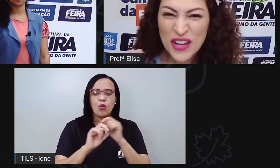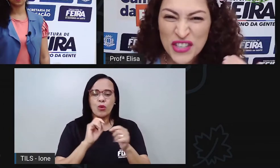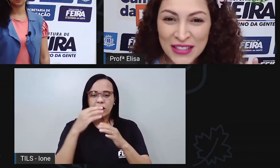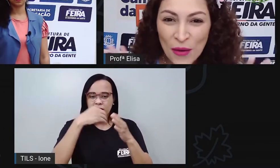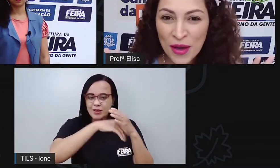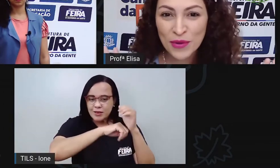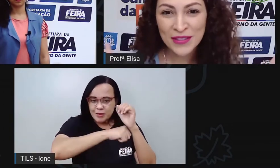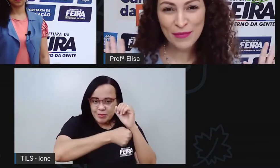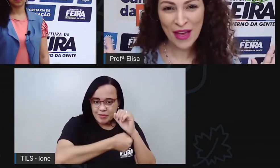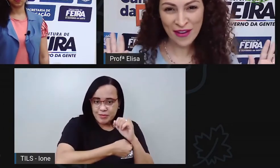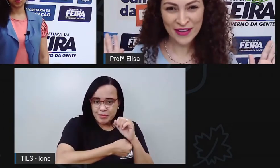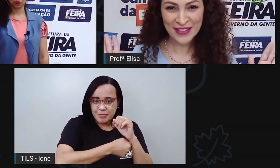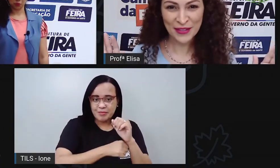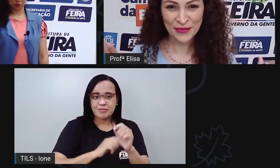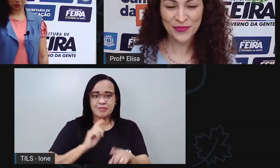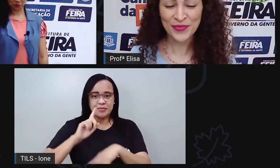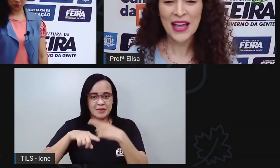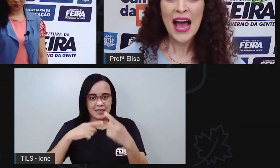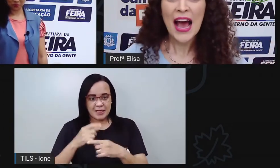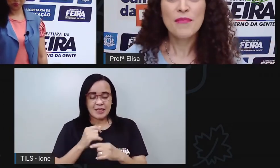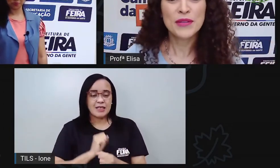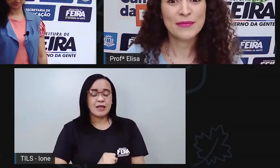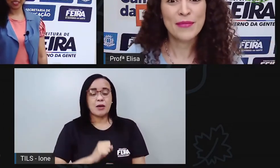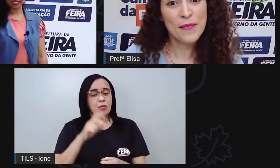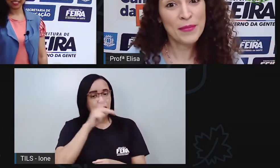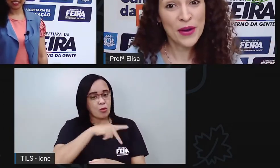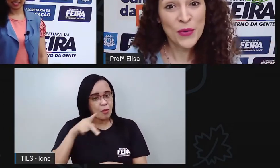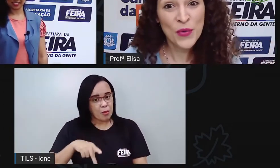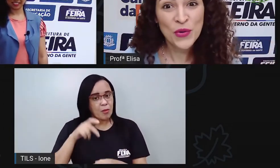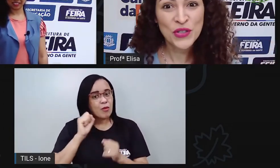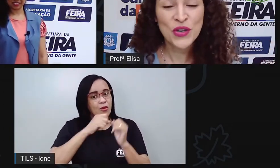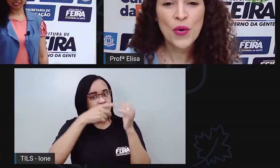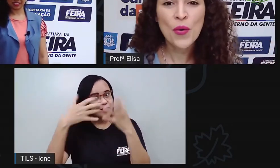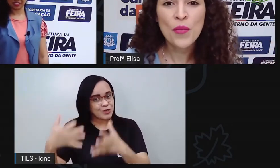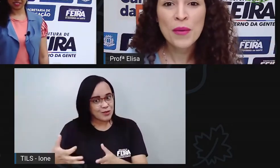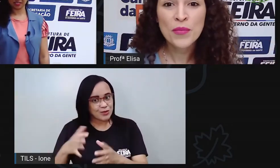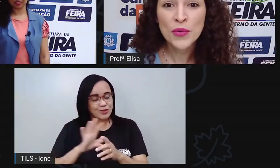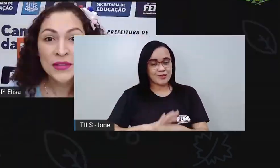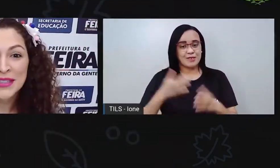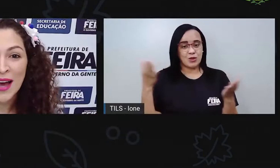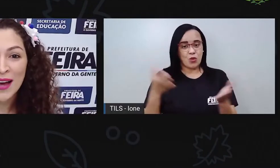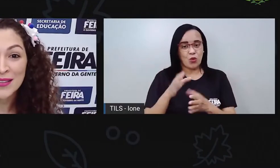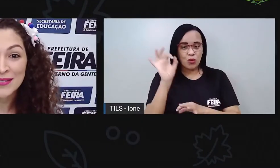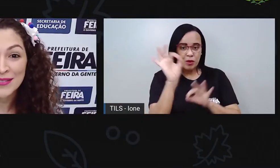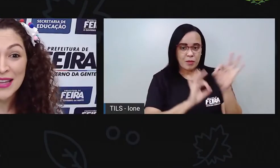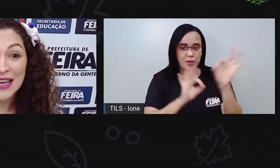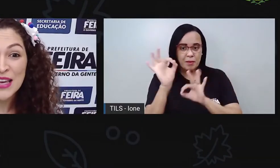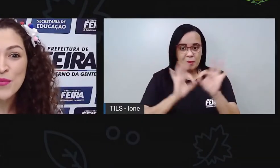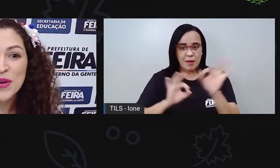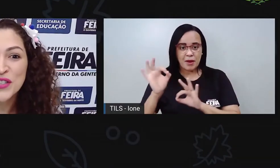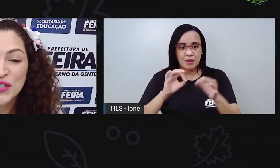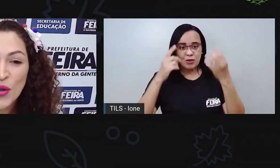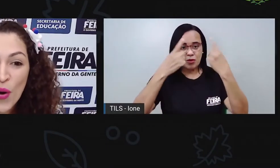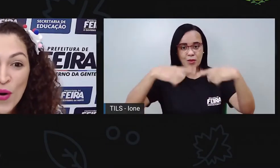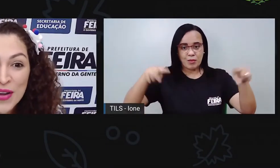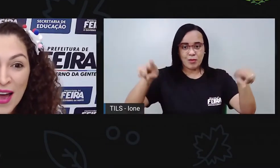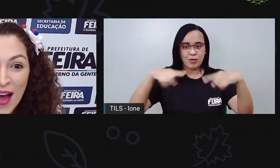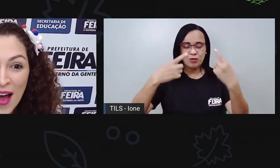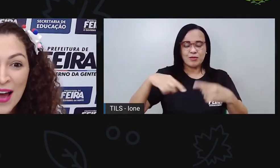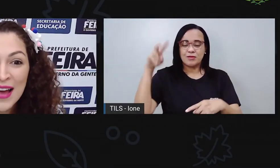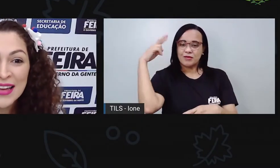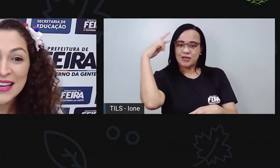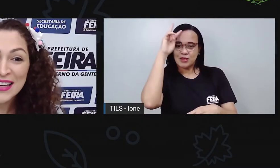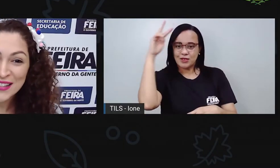Eu vou adiantar o que a Procimeia vai fazer. A Procimeia preparou hoje uma música e uma